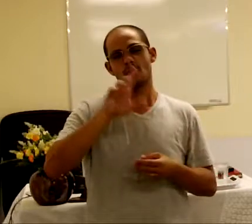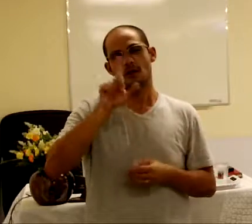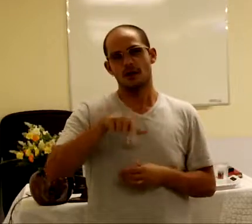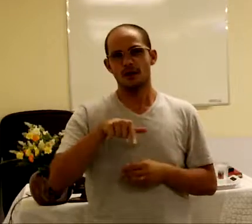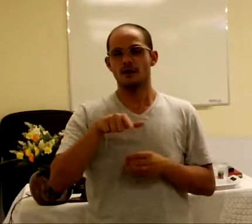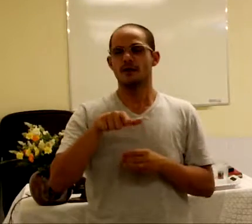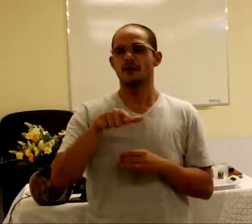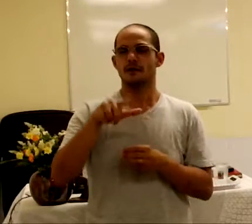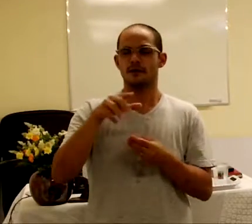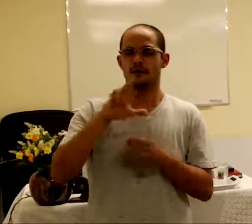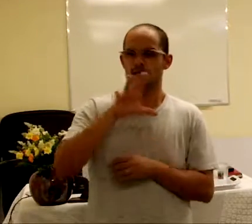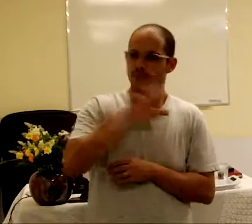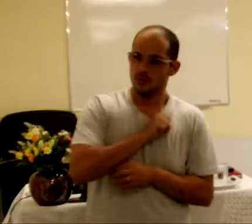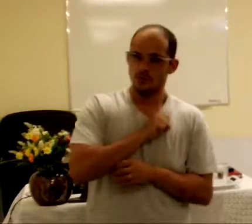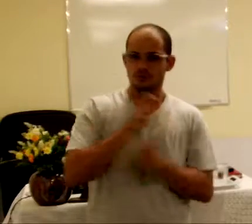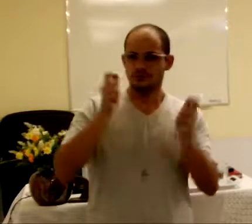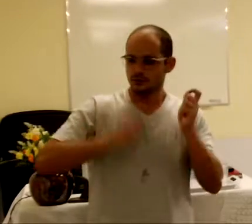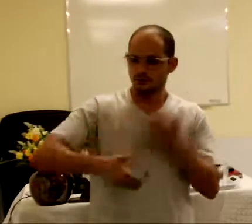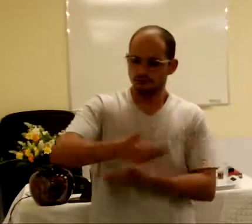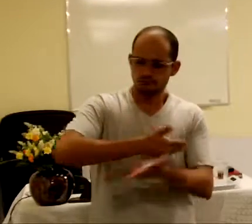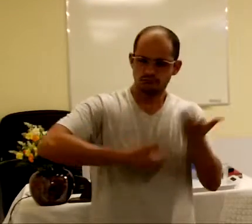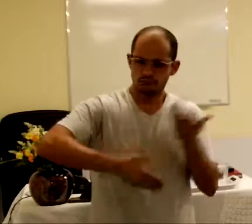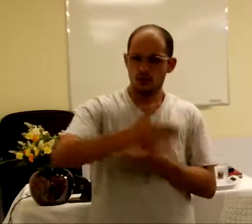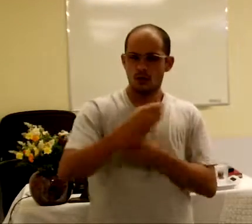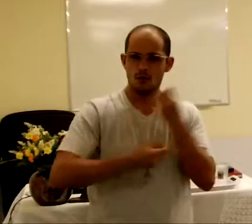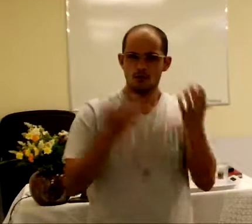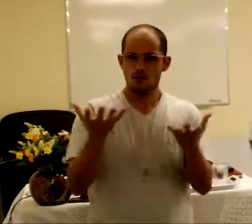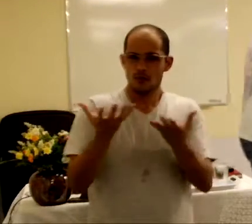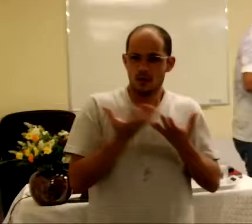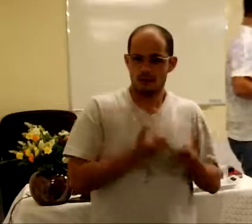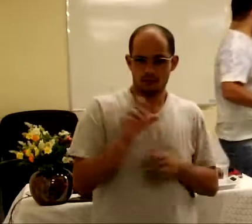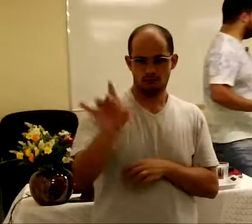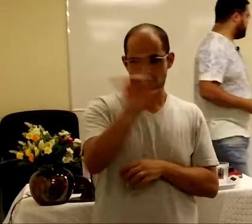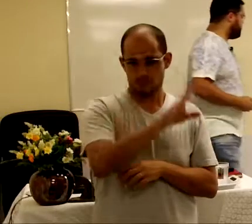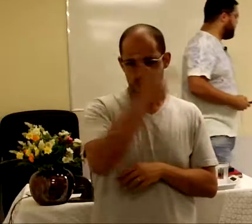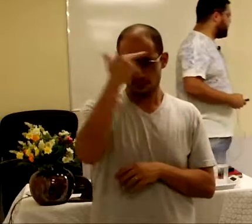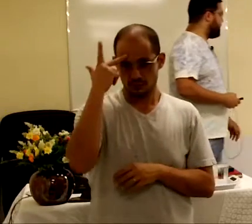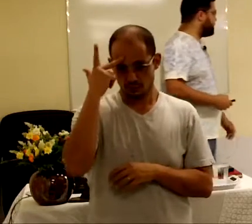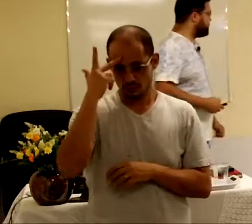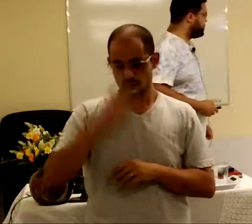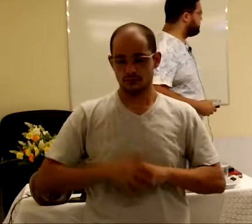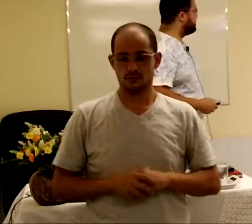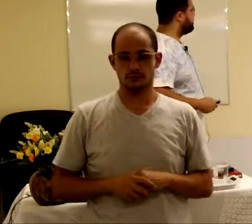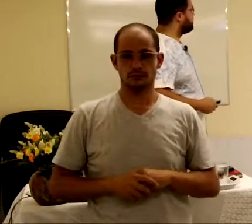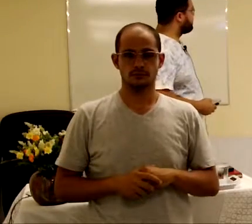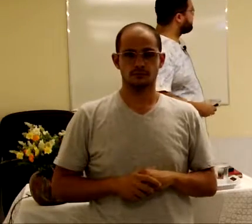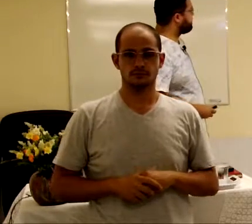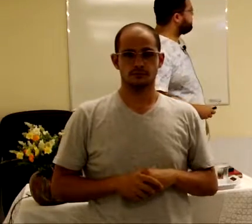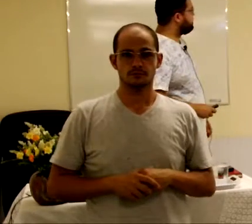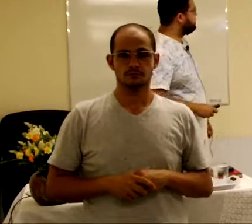seu amor, né? A sua forma de relacionar, de acolher as pessoas. Né? Eu, particularmente, acho que isso era mais marcante.